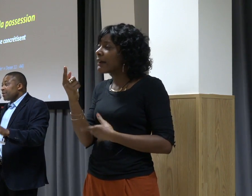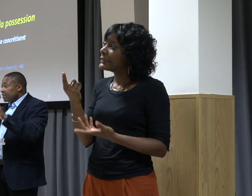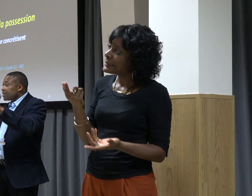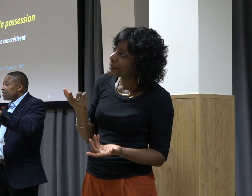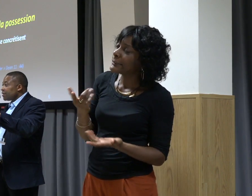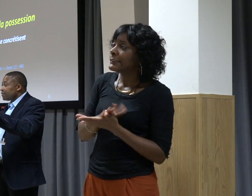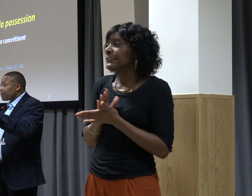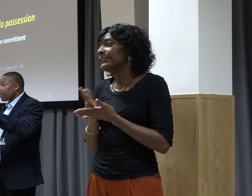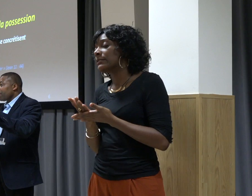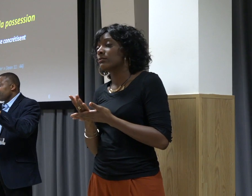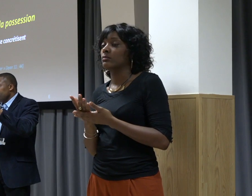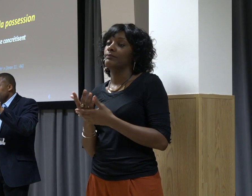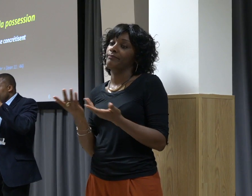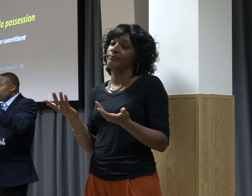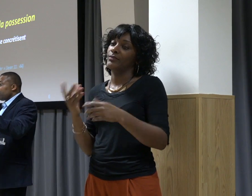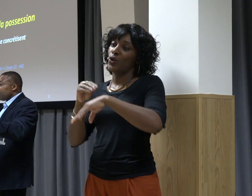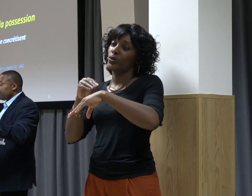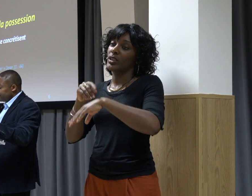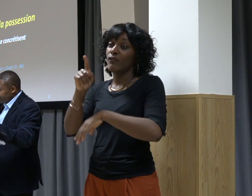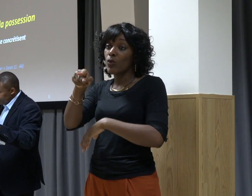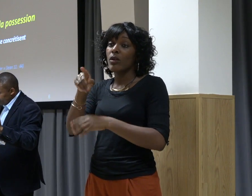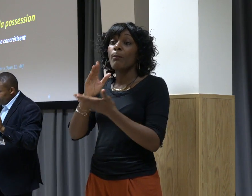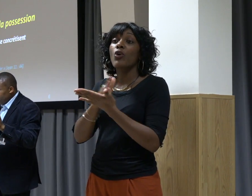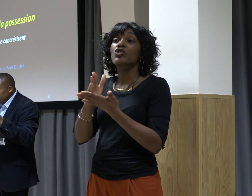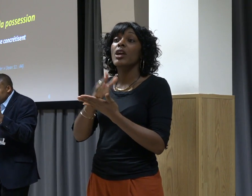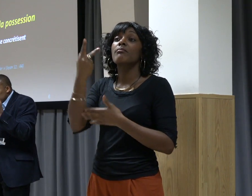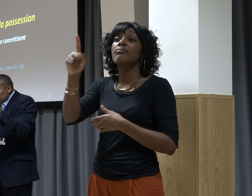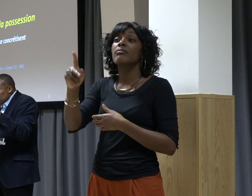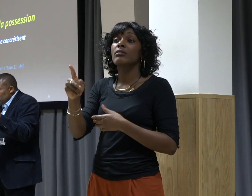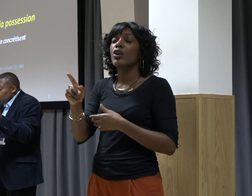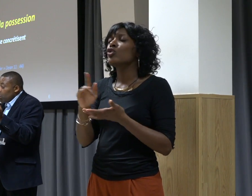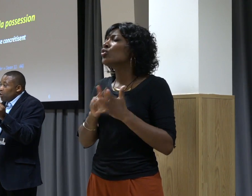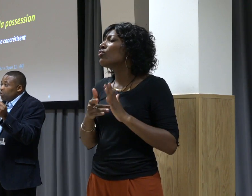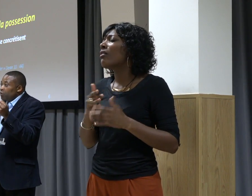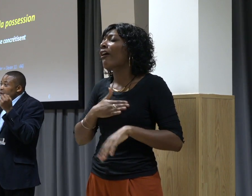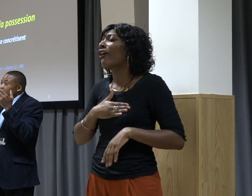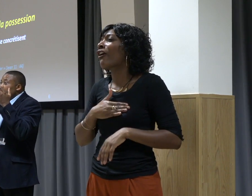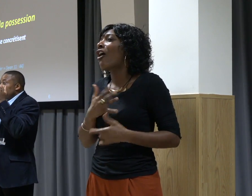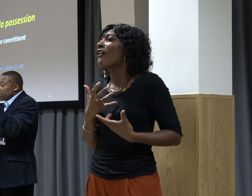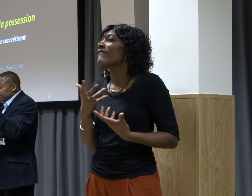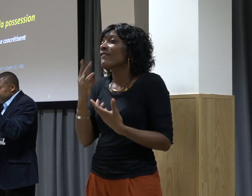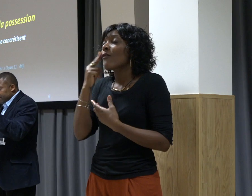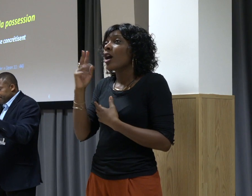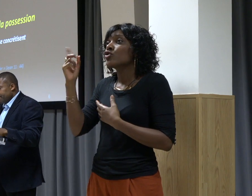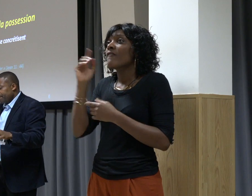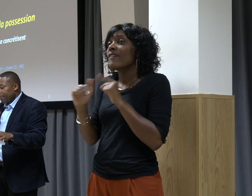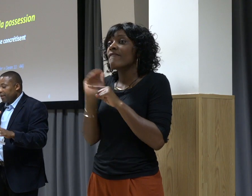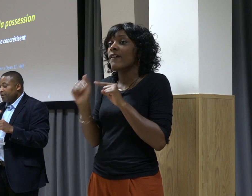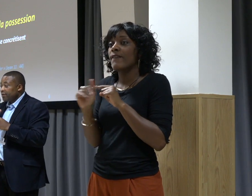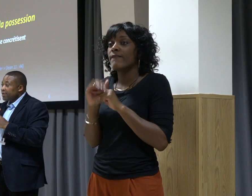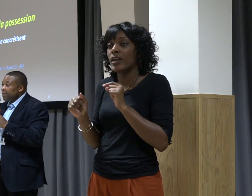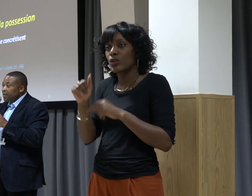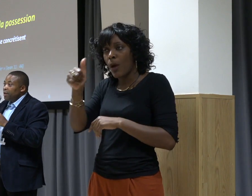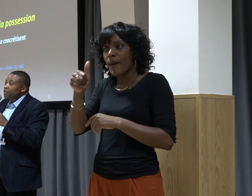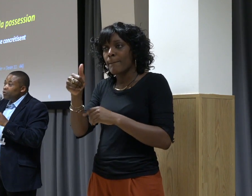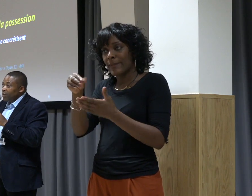c'est d'inscrire vos projets, d'inscrire tout ce que vous voulez voir Dieu agir